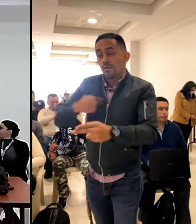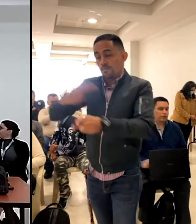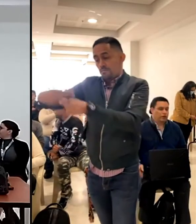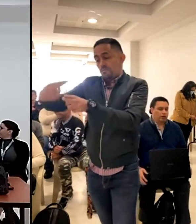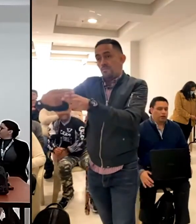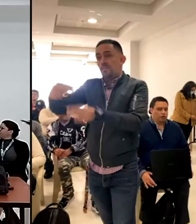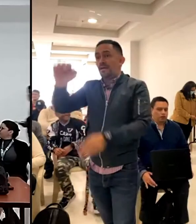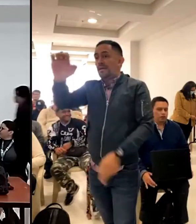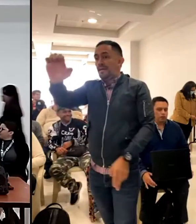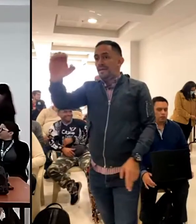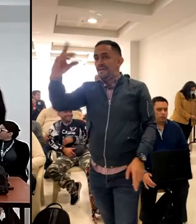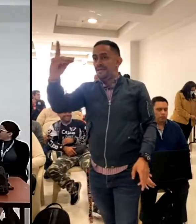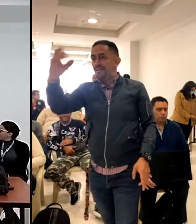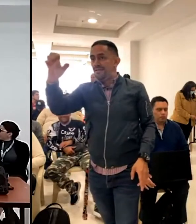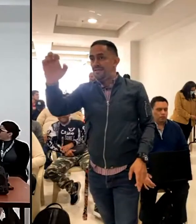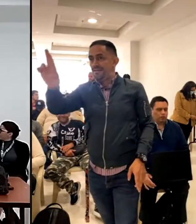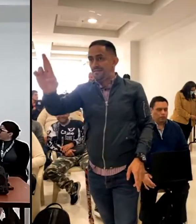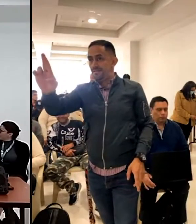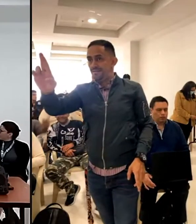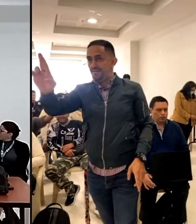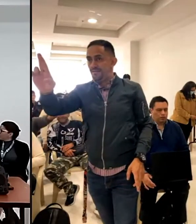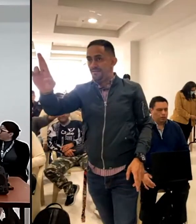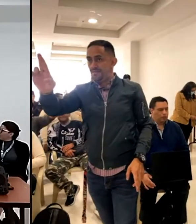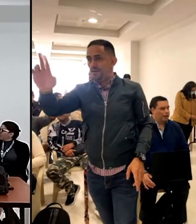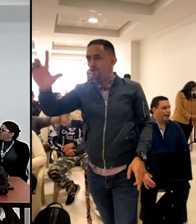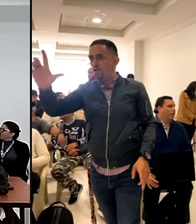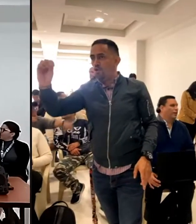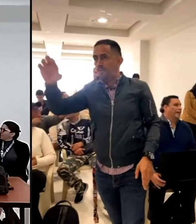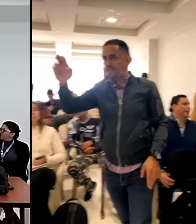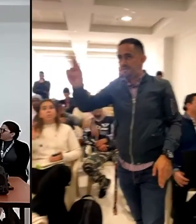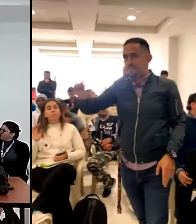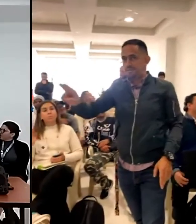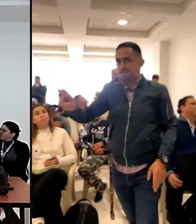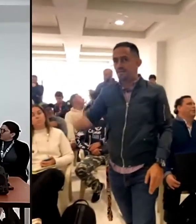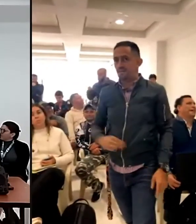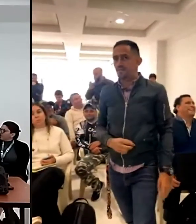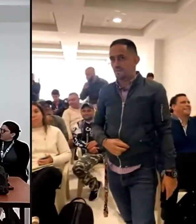bueno mi nombre es él